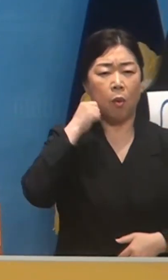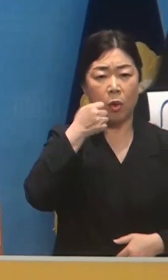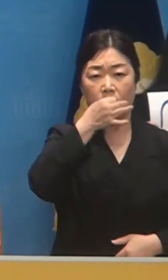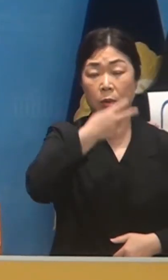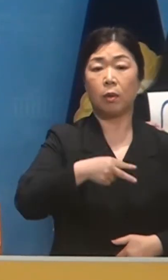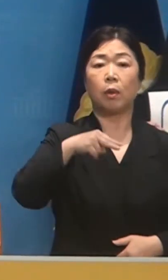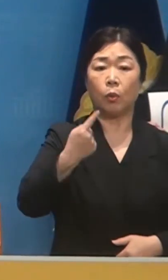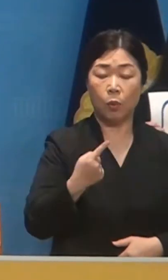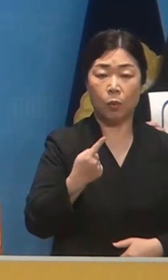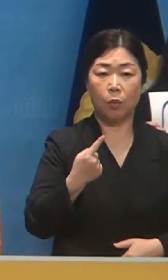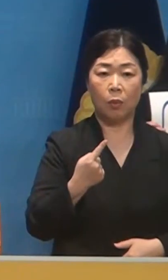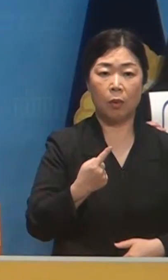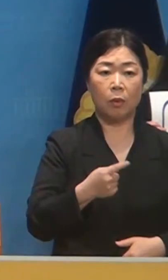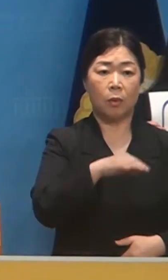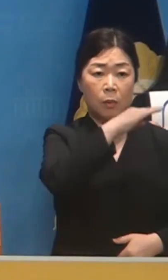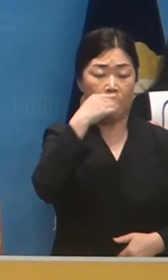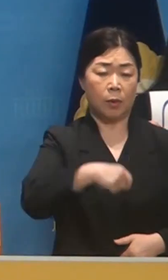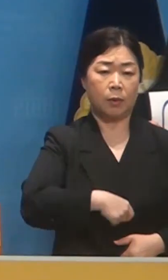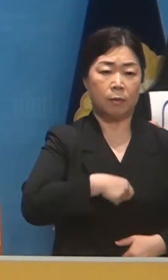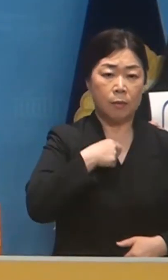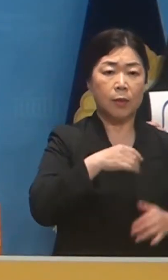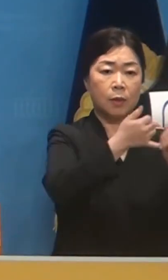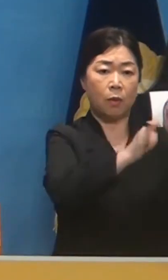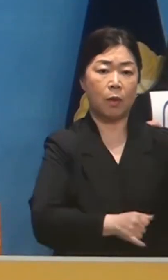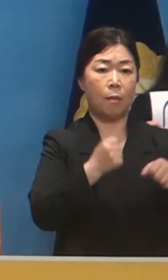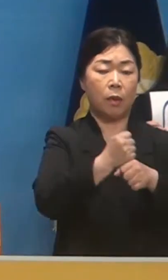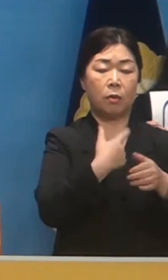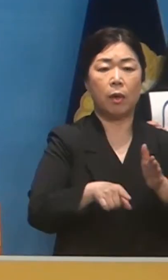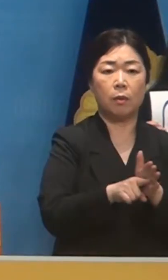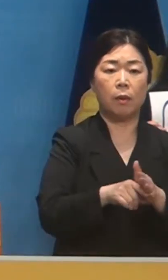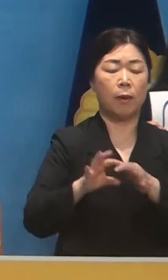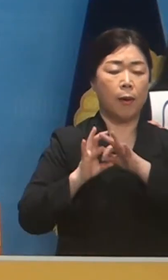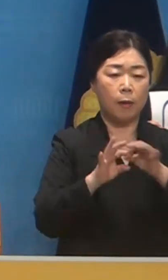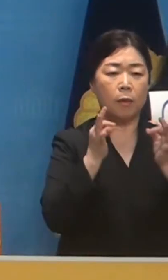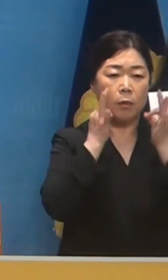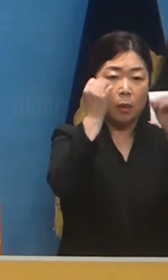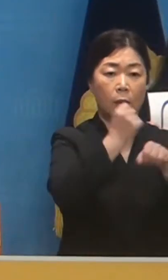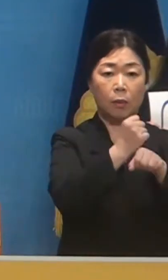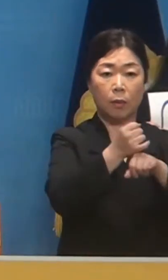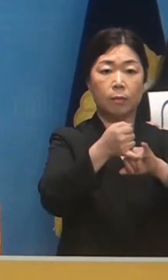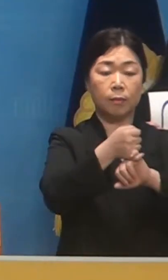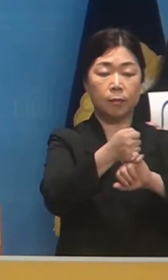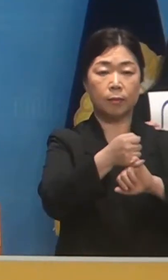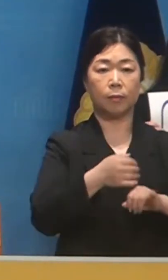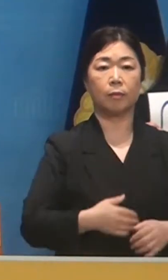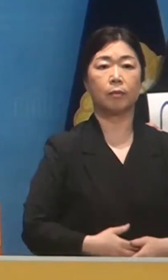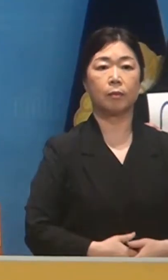한치의 양보도 없을 것임을 이 자리에서 다시 한번 선언을 합니다. 이상입니다.